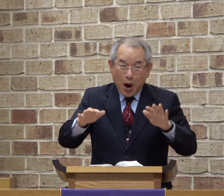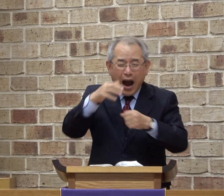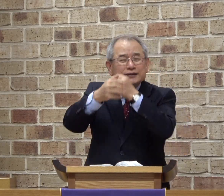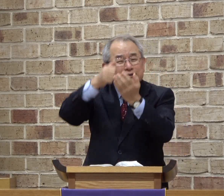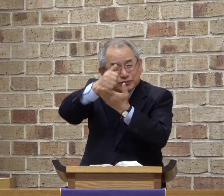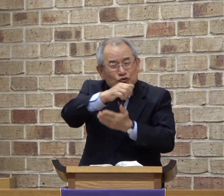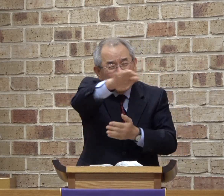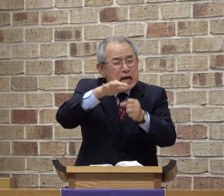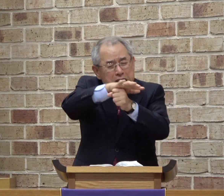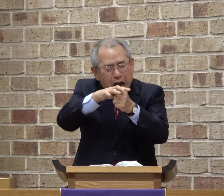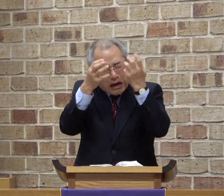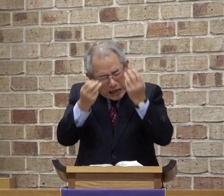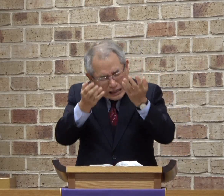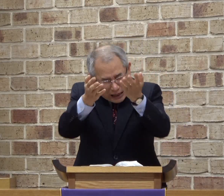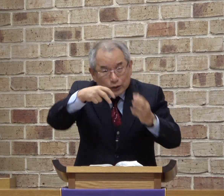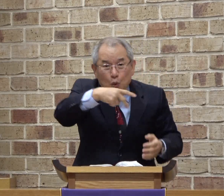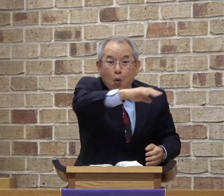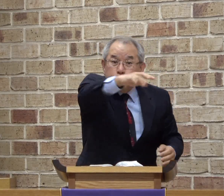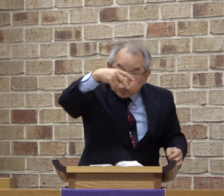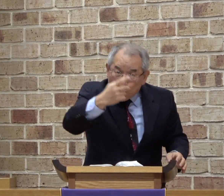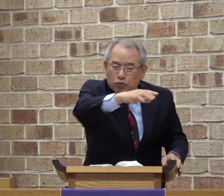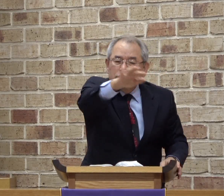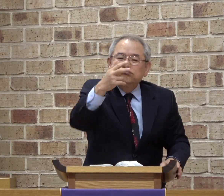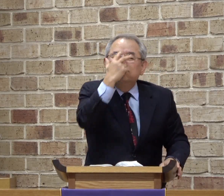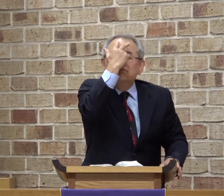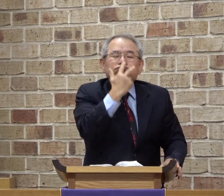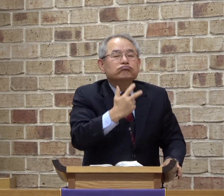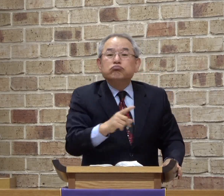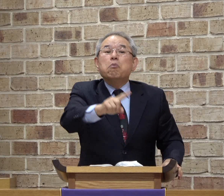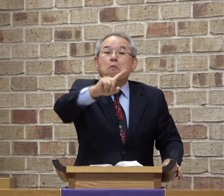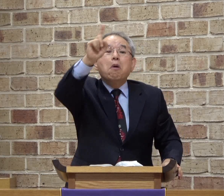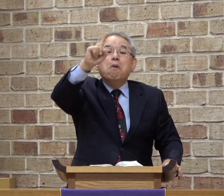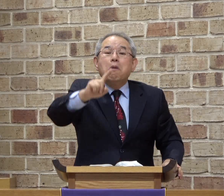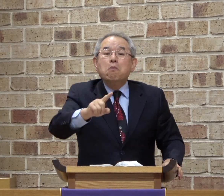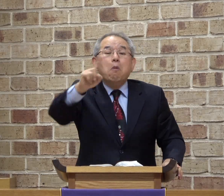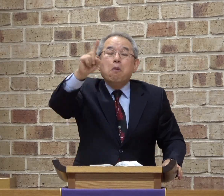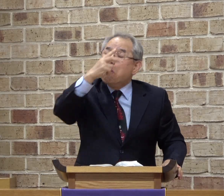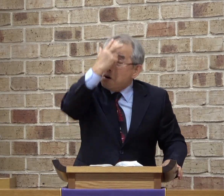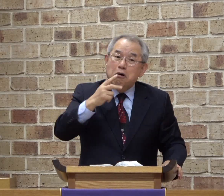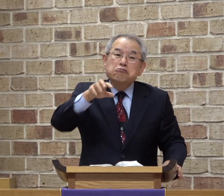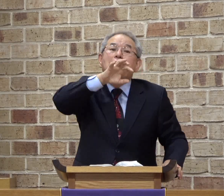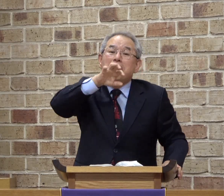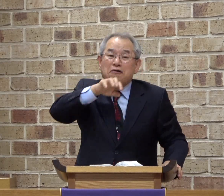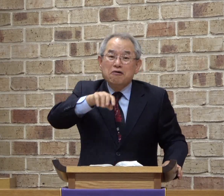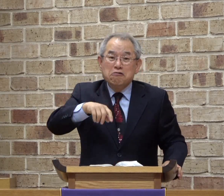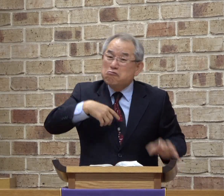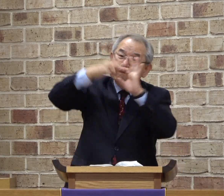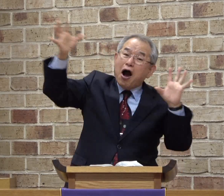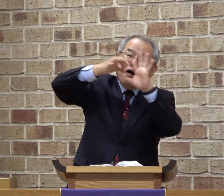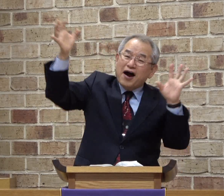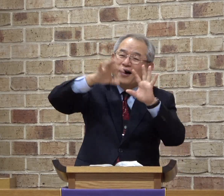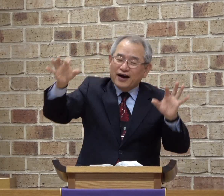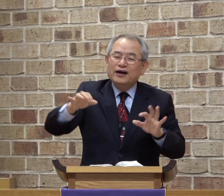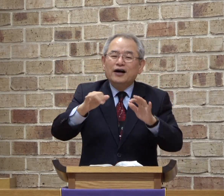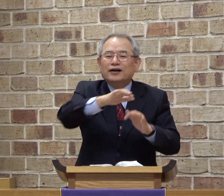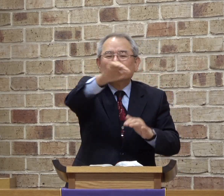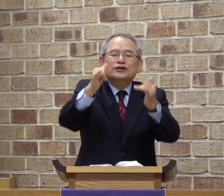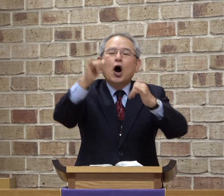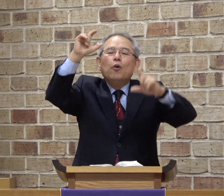그래서 깨닫습니다. 우리를 위해서 그가 그렇게 했구나. 그래서 그 여자가 마약하는 것을 버리고 그 남자를 찾아가 그 남자의